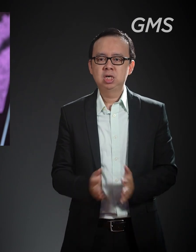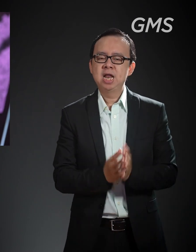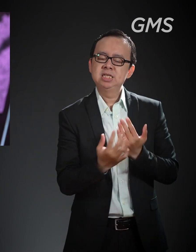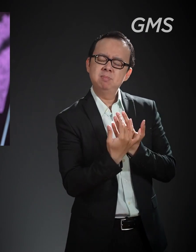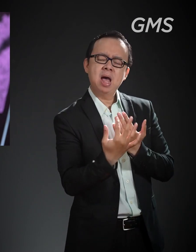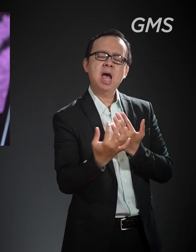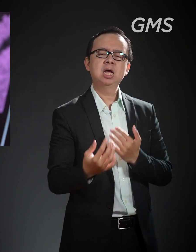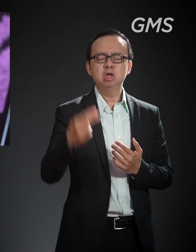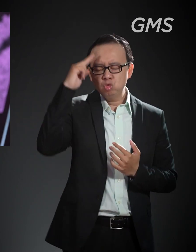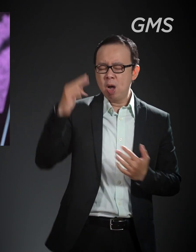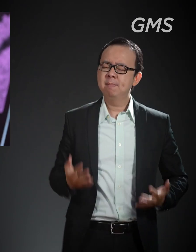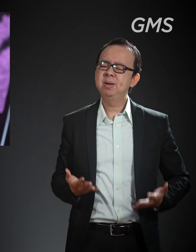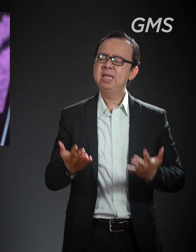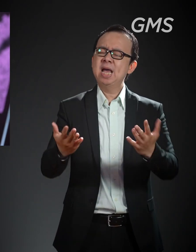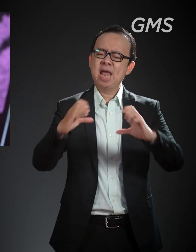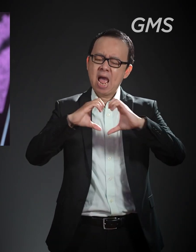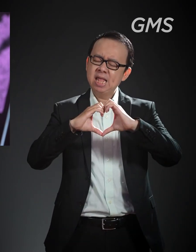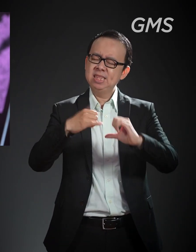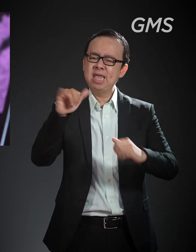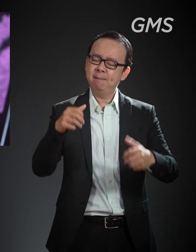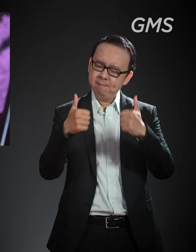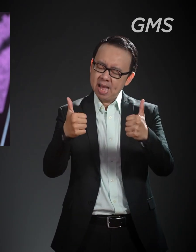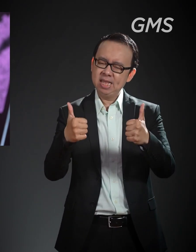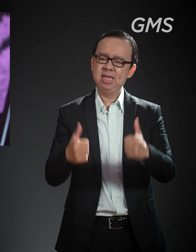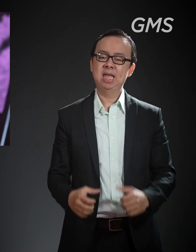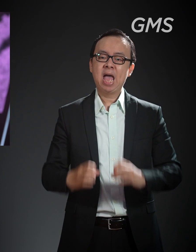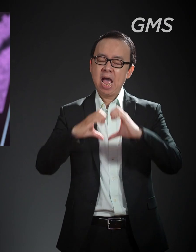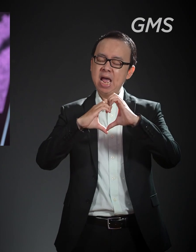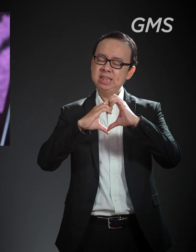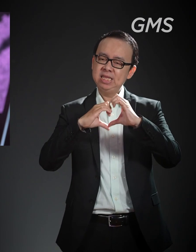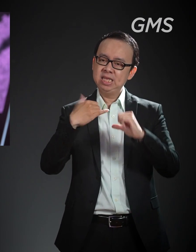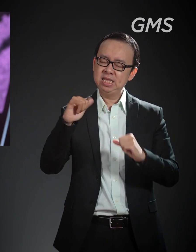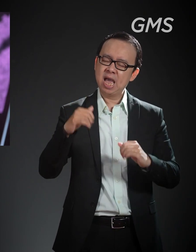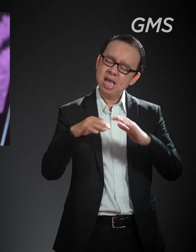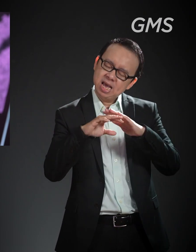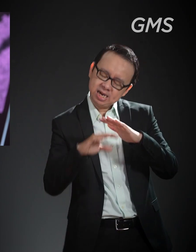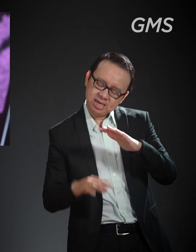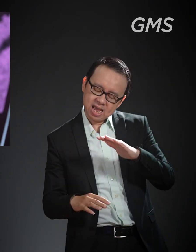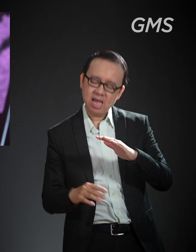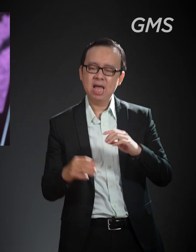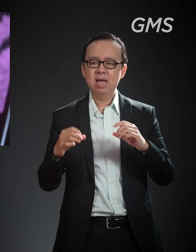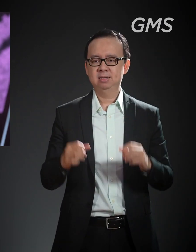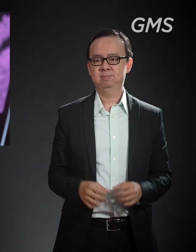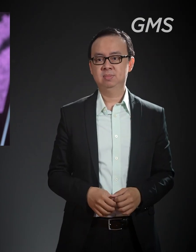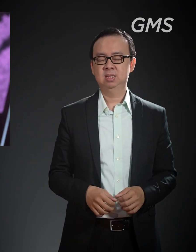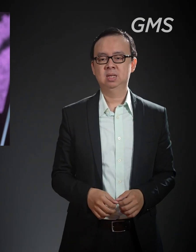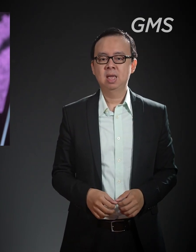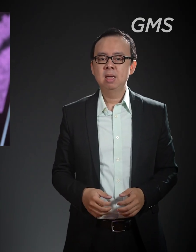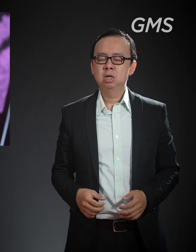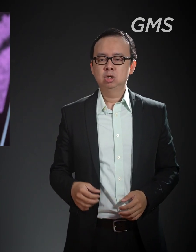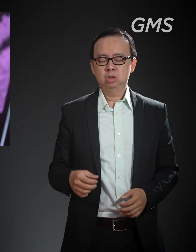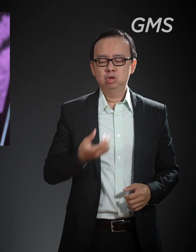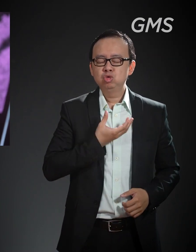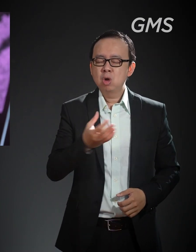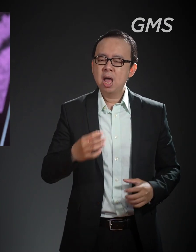yang baik, hati yang rendah hati yang demikian rupa ketika tangan kanan memberi, tangan kiri tidak tahu sama sekali.